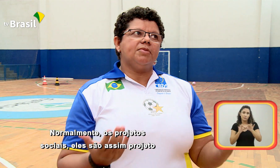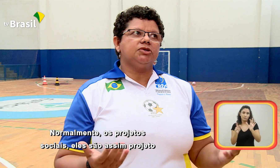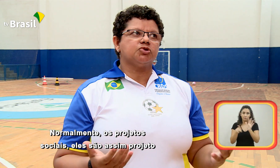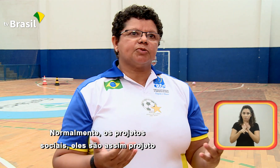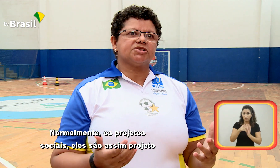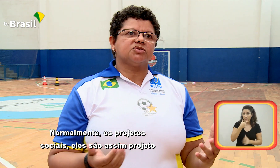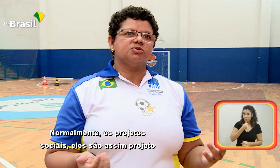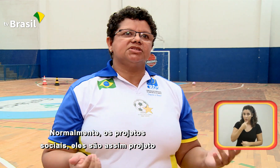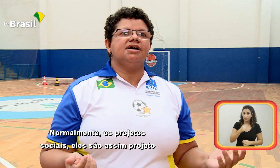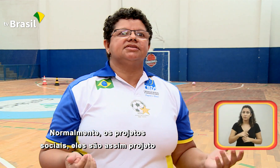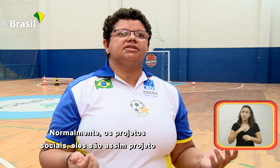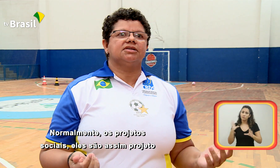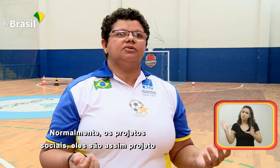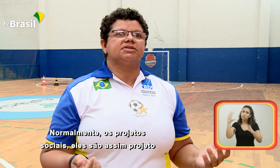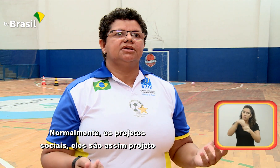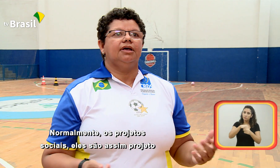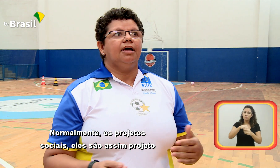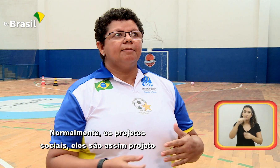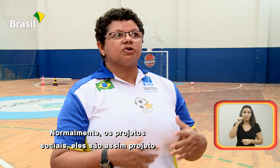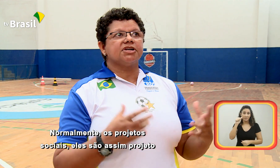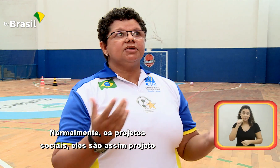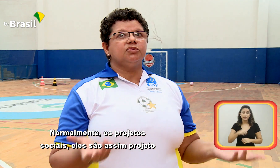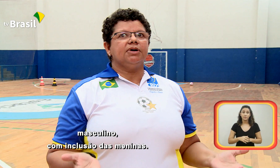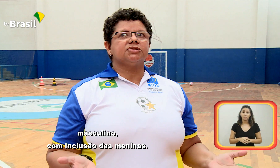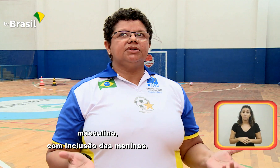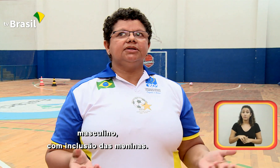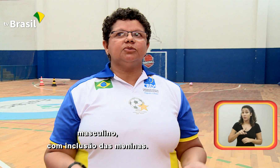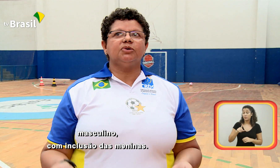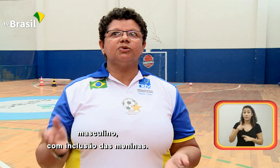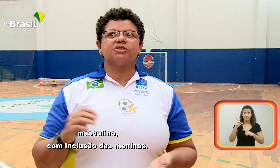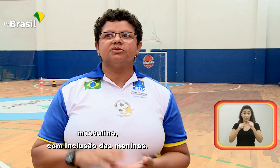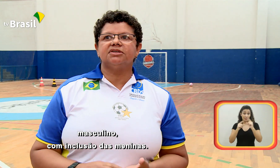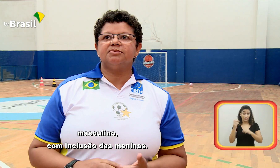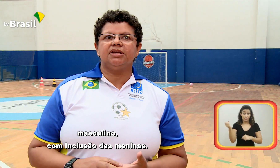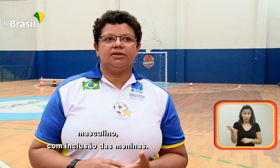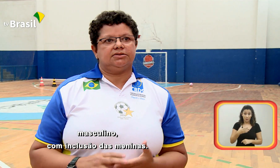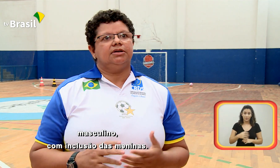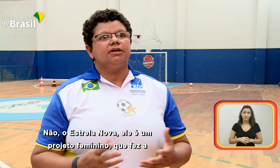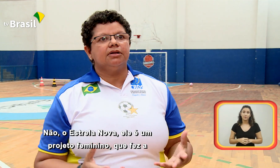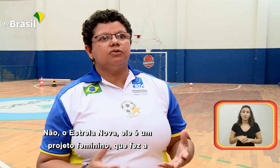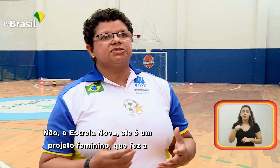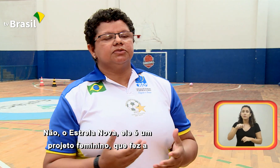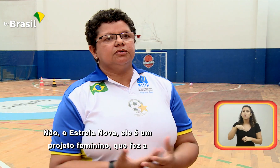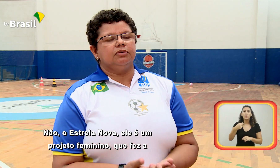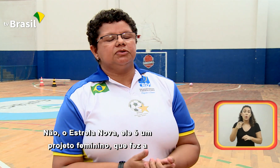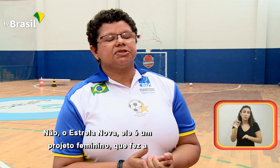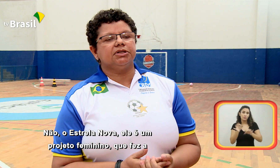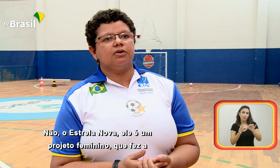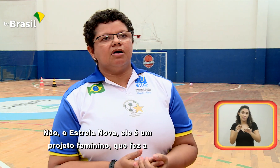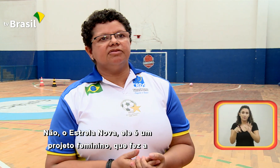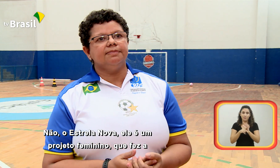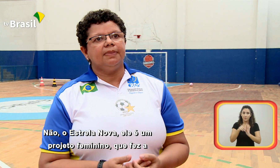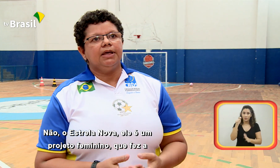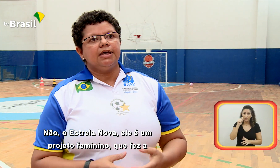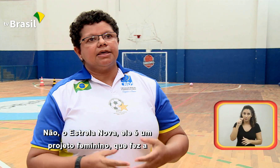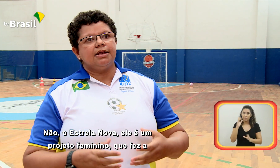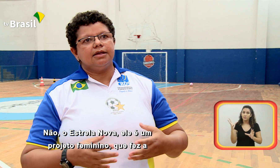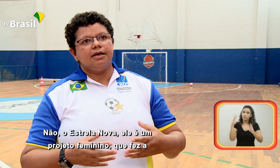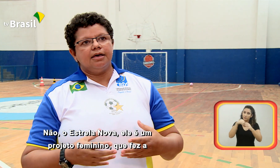Normalmente os projetos sociais eles são assim, projeto masculino com inclusão das meninas. Não, o Estrela Nova ele é